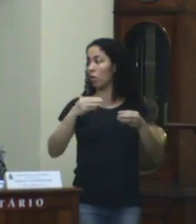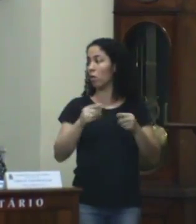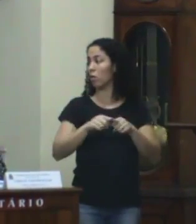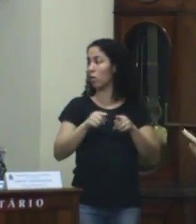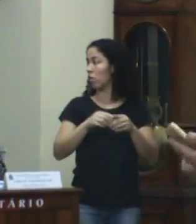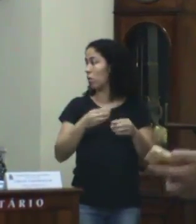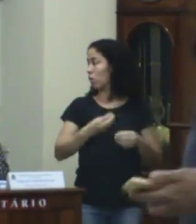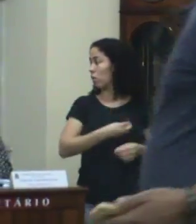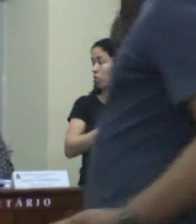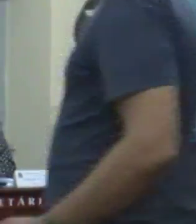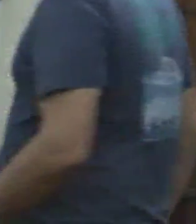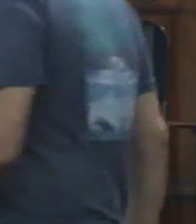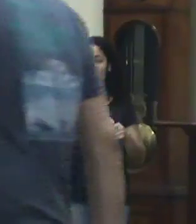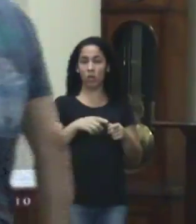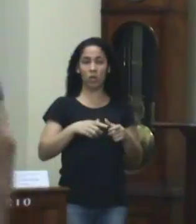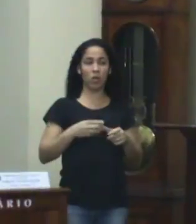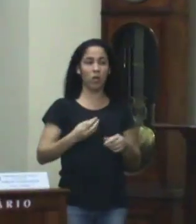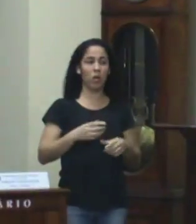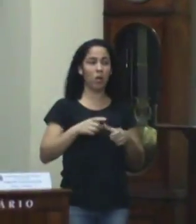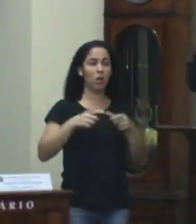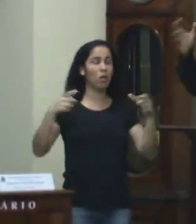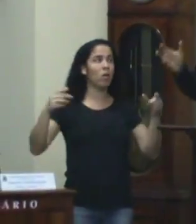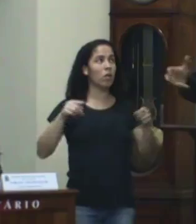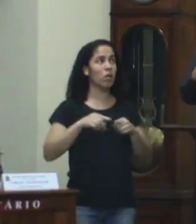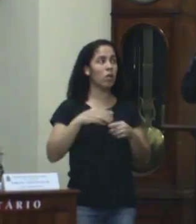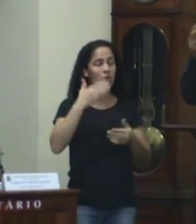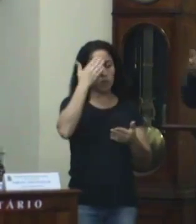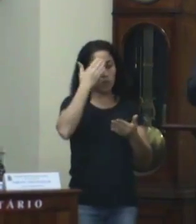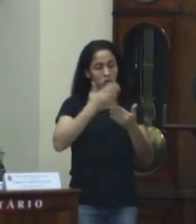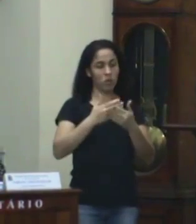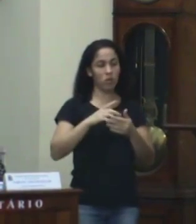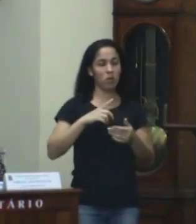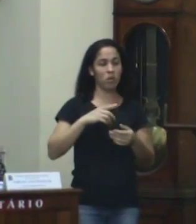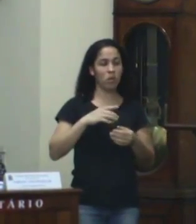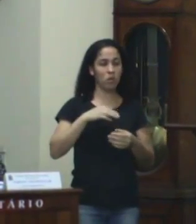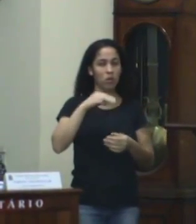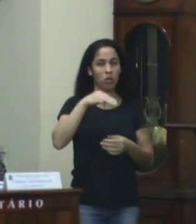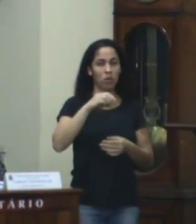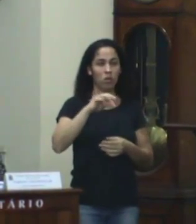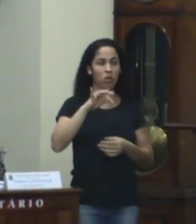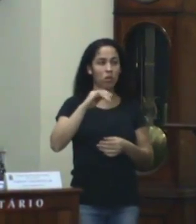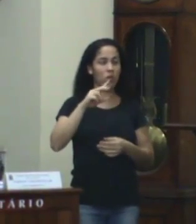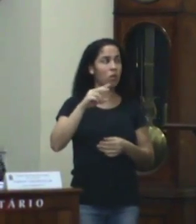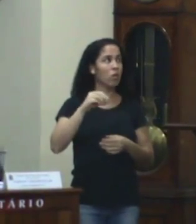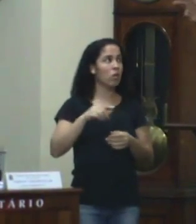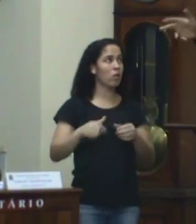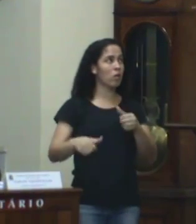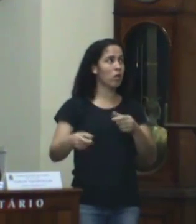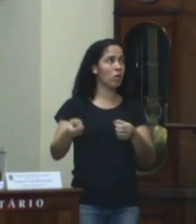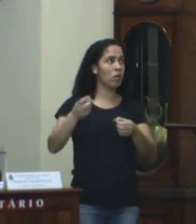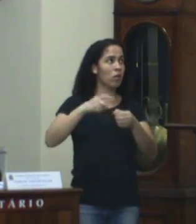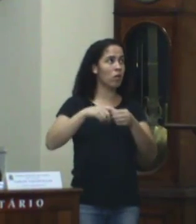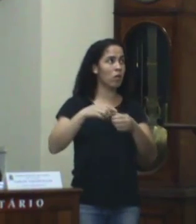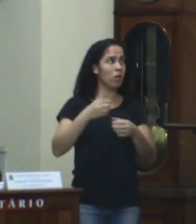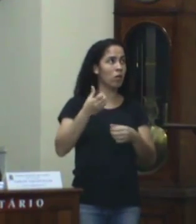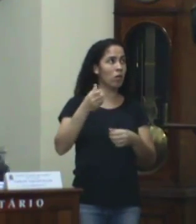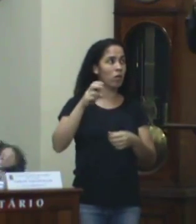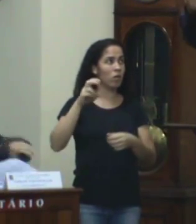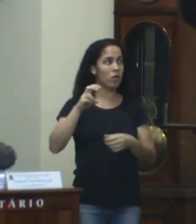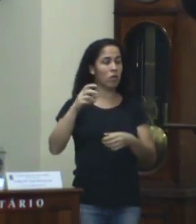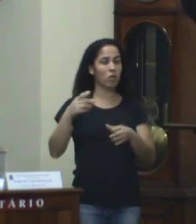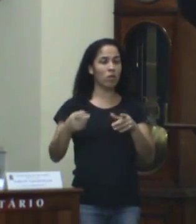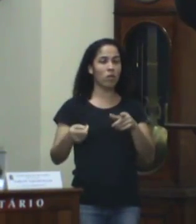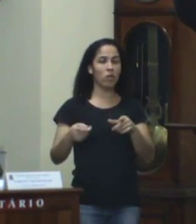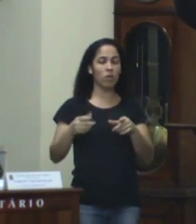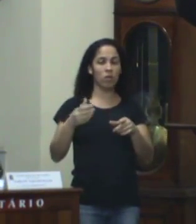número de presença na Câmara aumentou. Tenho certeza que deve ter tido um motivo muito justo pela mudança de 5 para 6 horas,